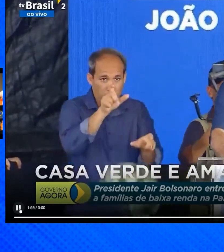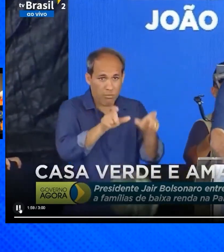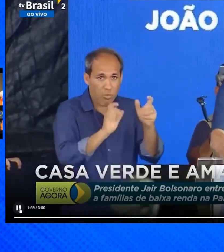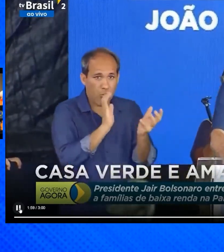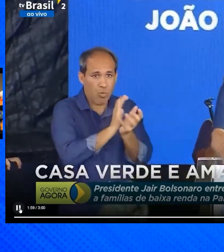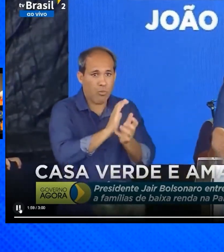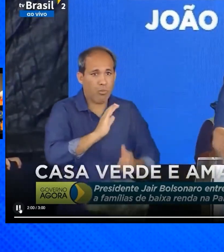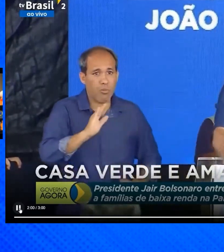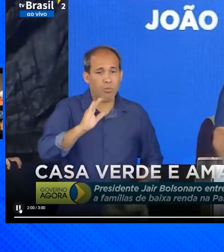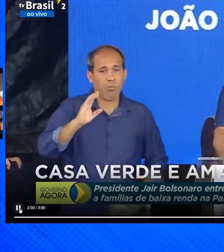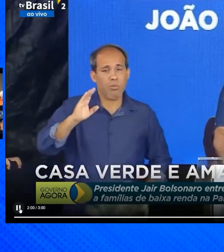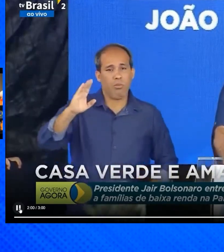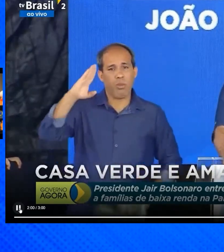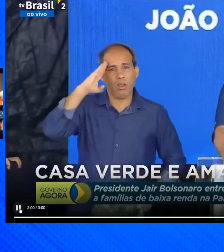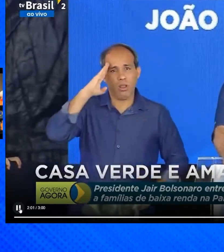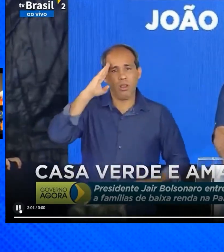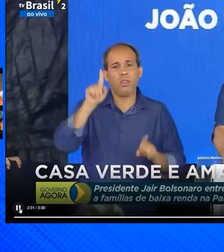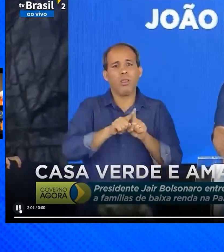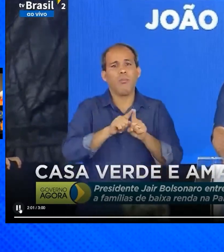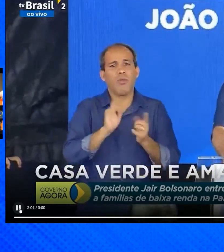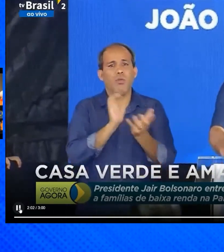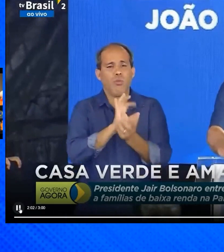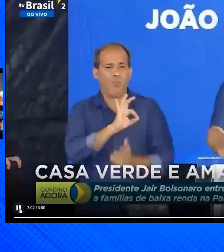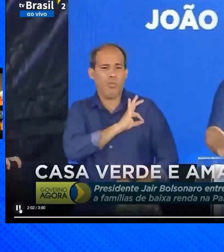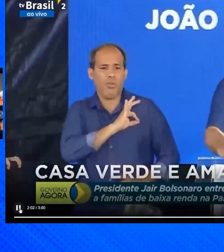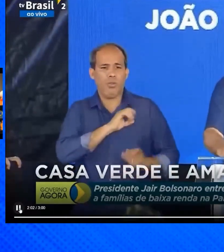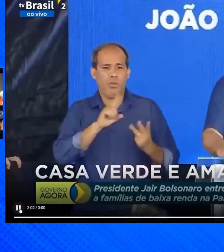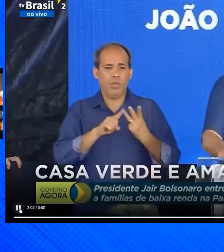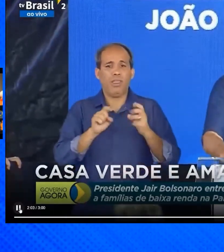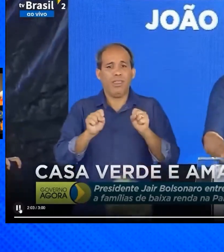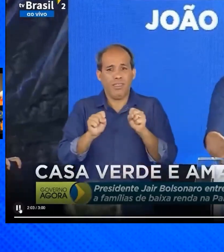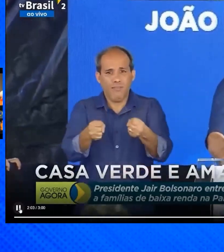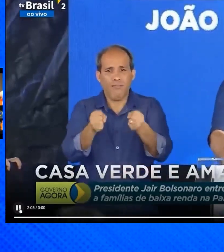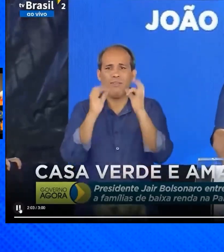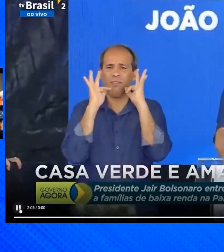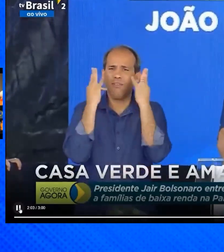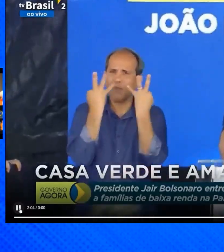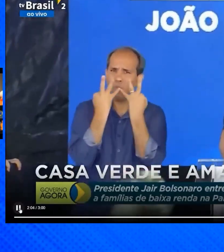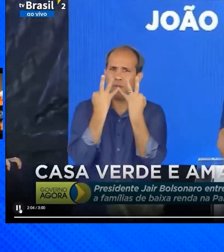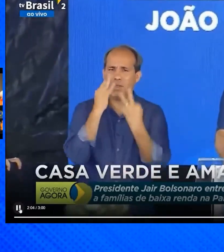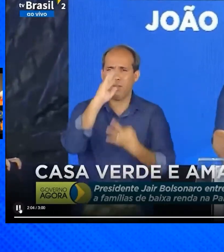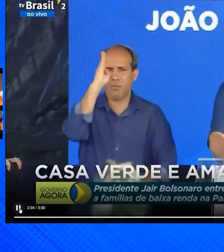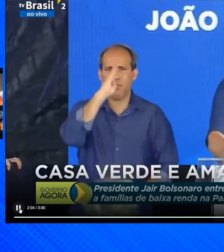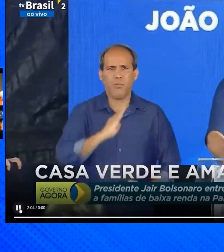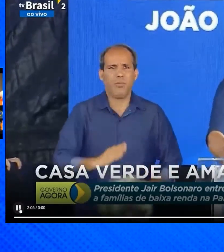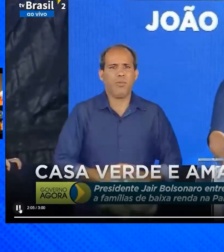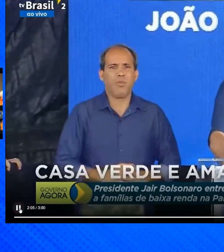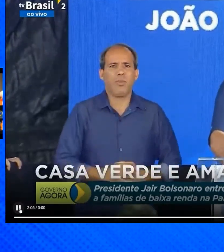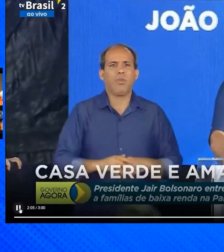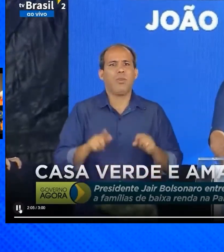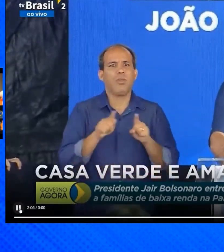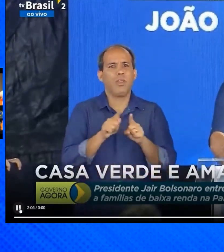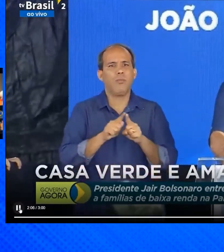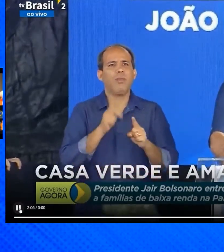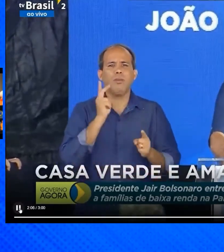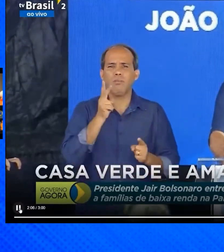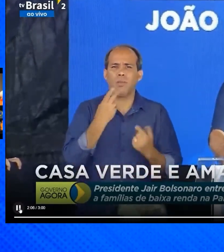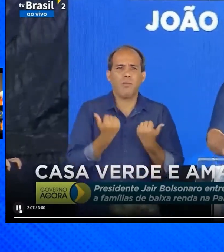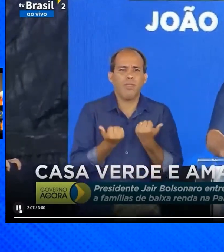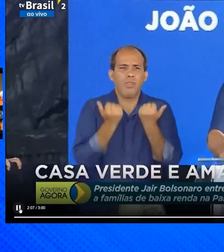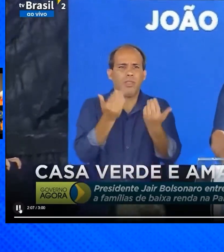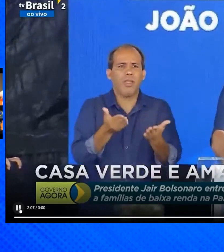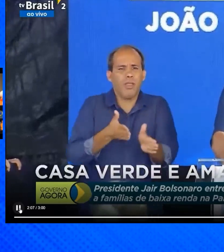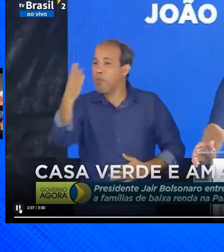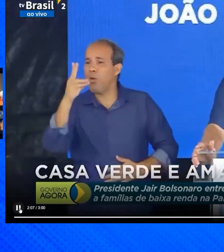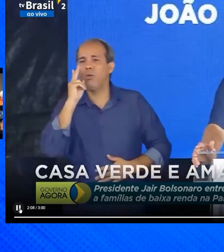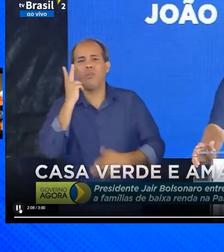os seus policiais, que defende a família brasileira e que deve lealdade ao